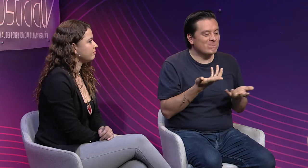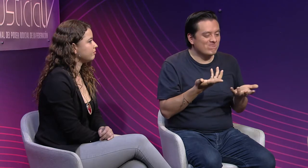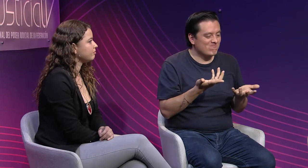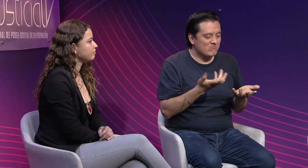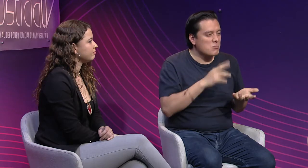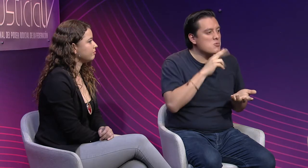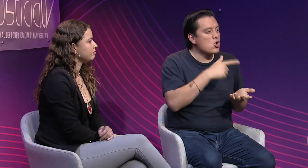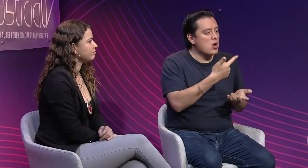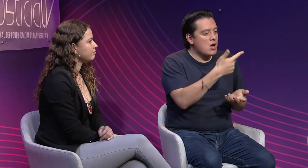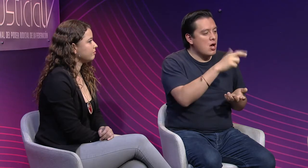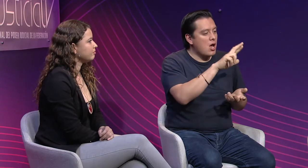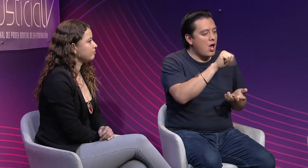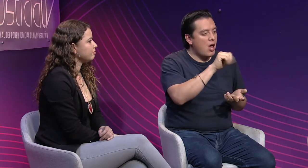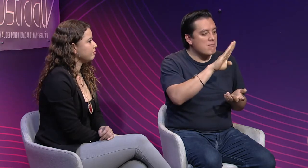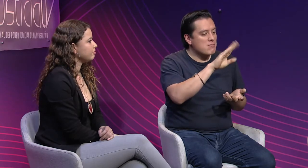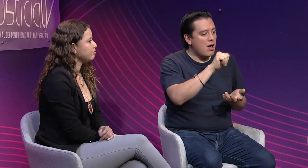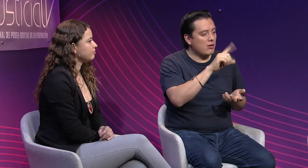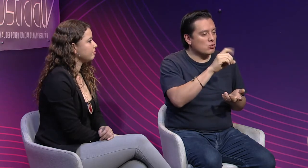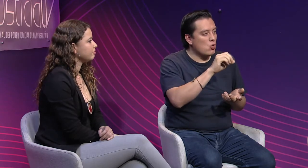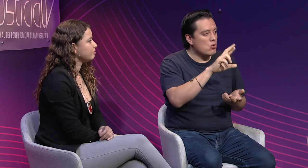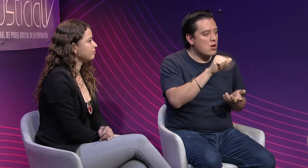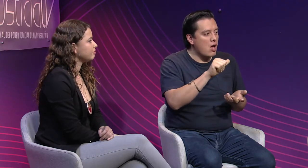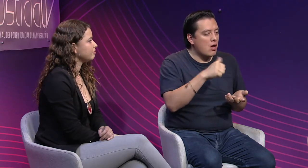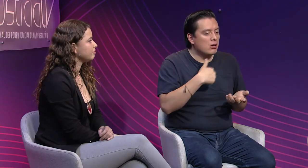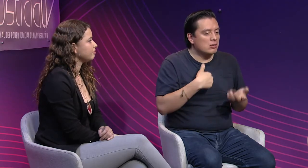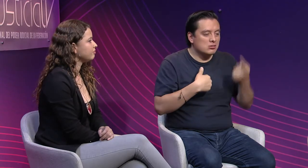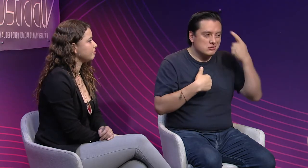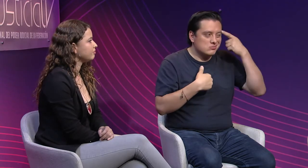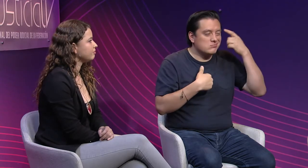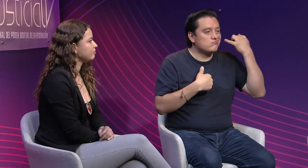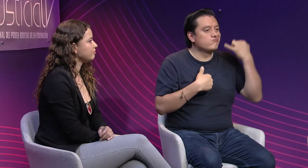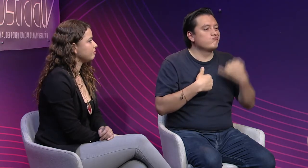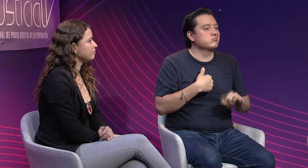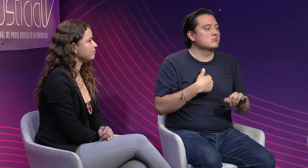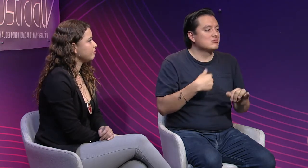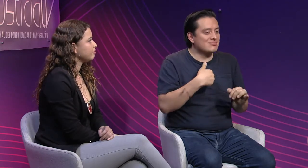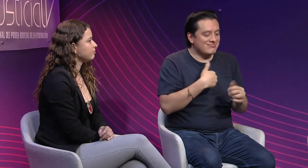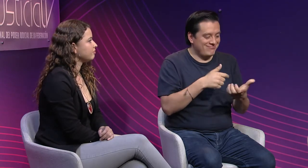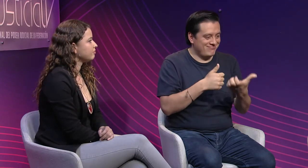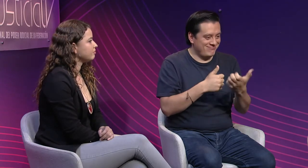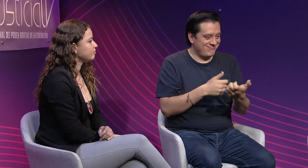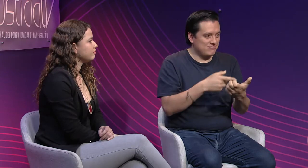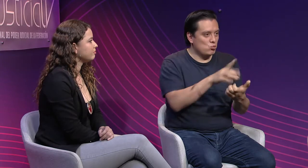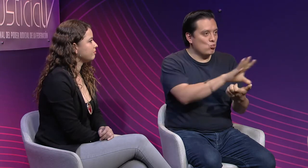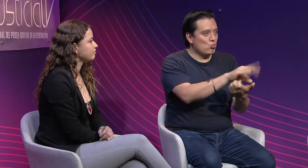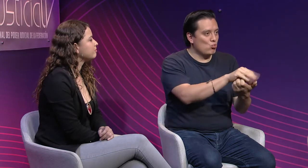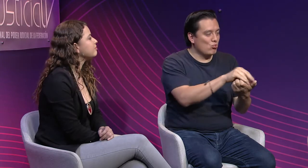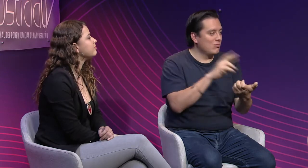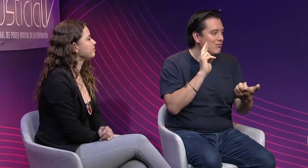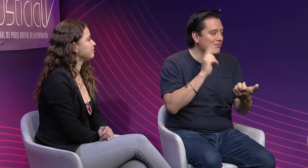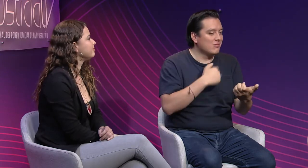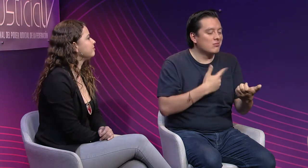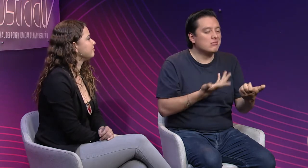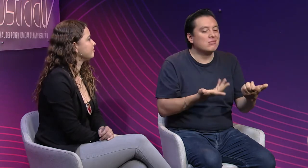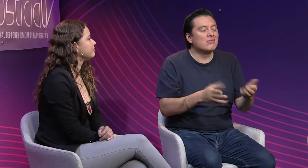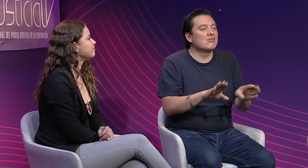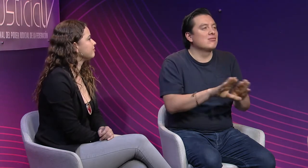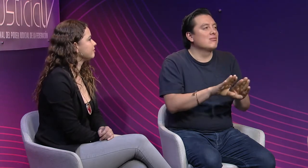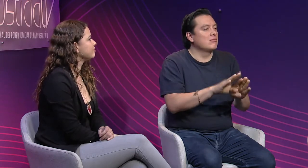es que necesito el servicio de interpretación. Y me decía, oye, ¿y qué tal si mejor utilizas una grabadora, grabas las clases? Le digo,